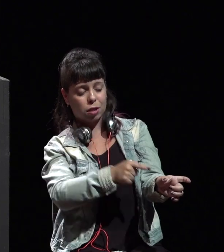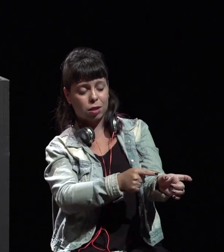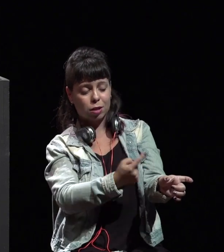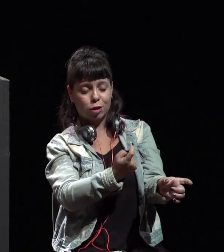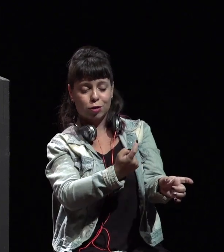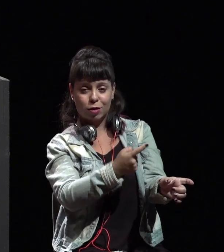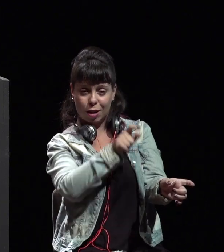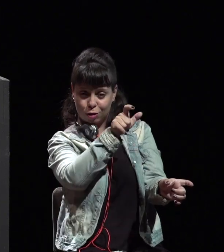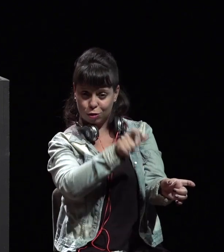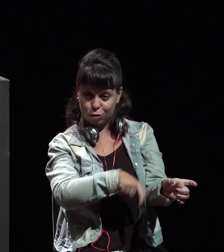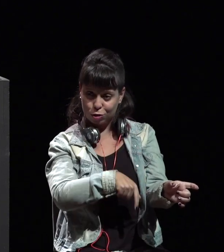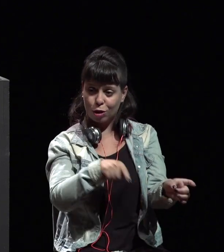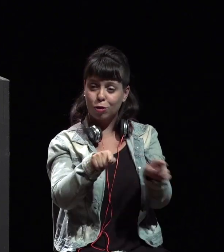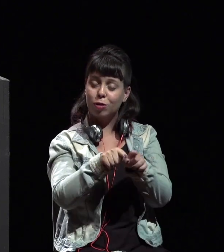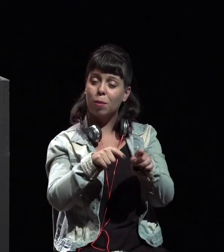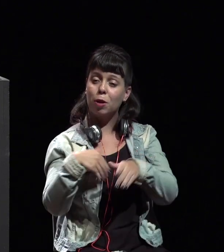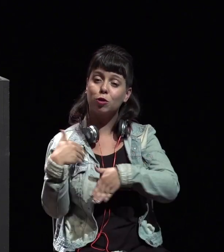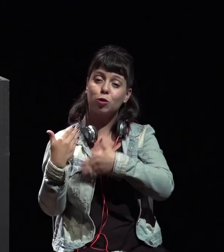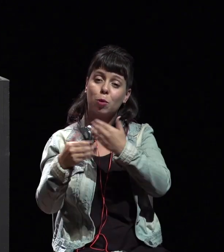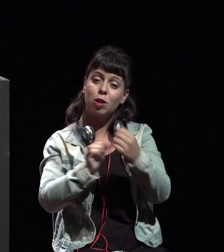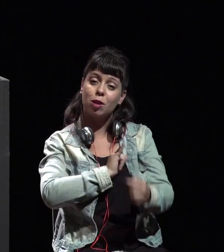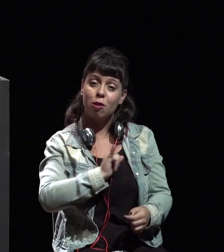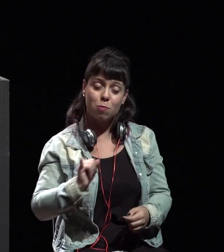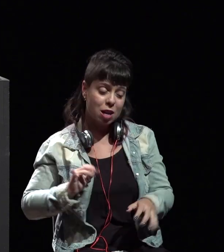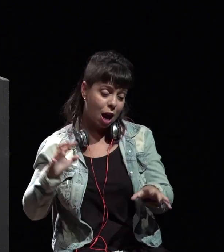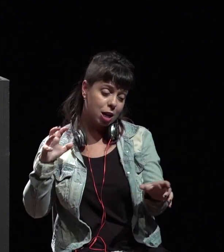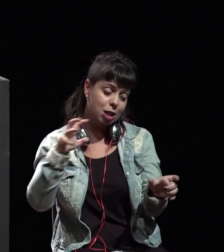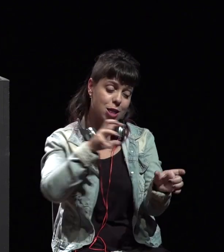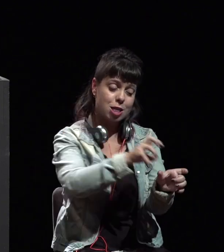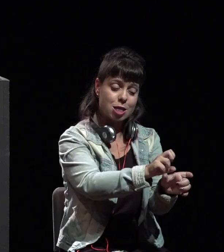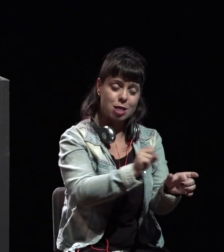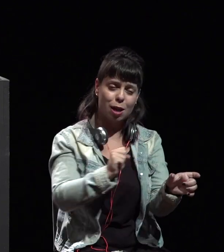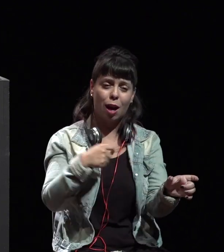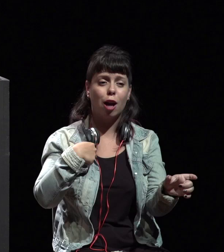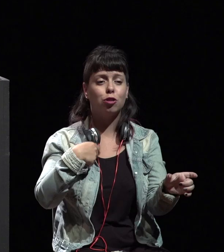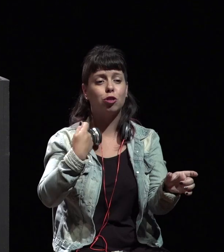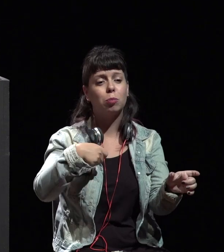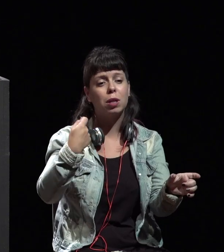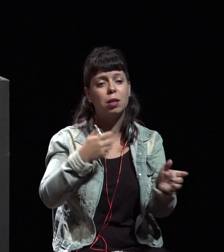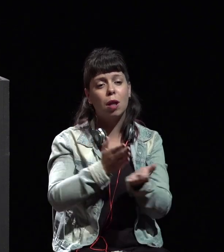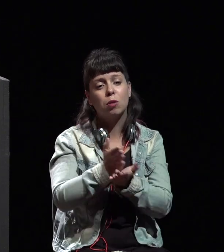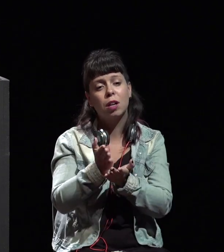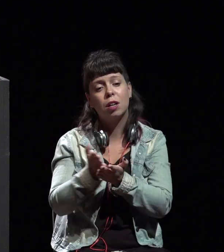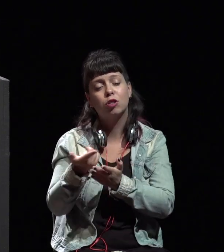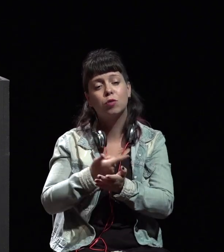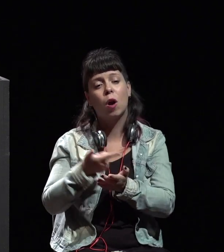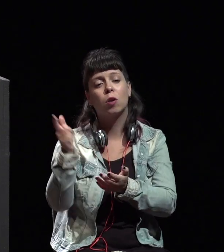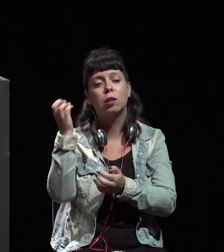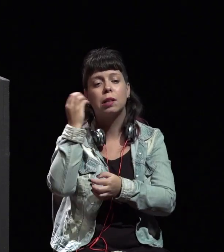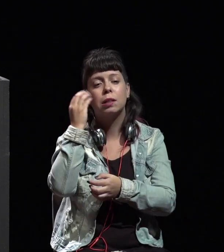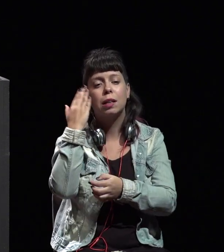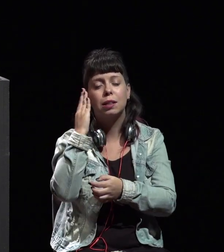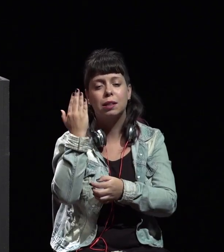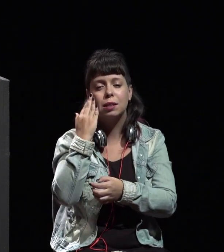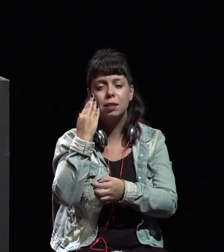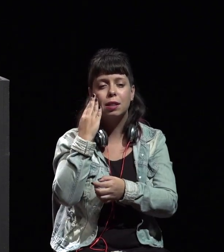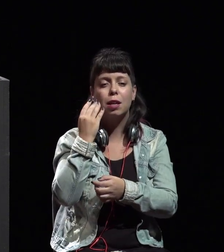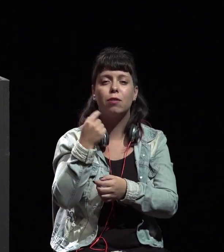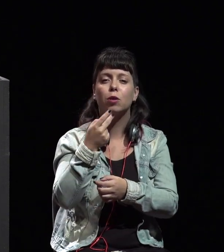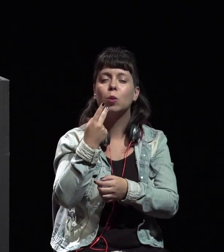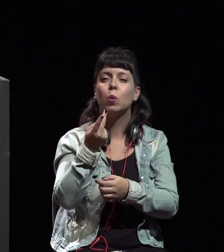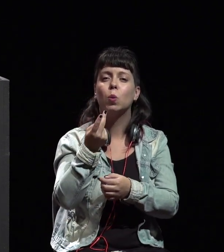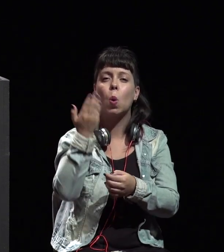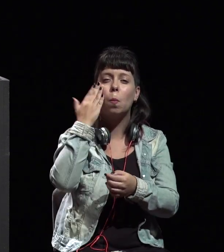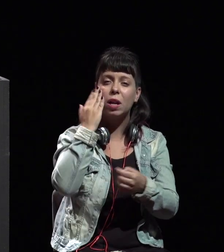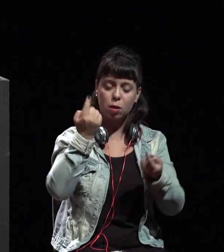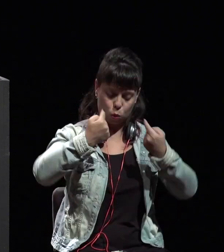processos imperiais de objetificação, nos obrigam a buscar outras alternativas para a compreensão antropológica da coisa. Quando eu digo compreensão antropológica, eu não